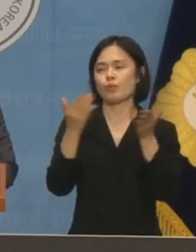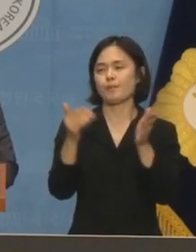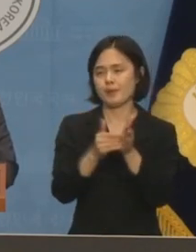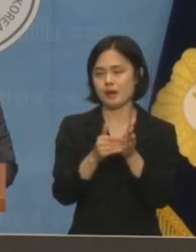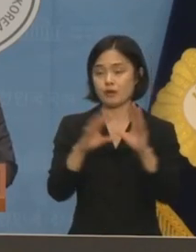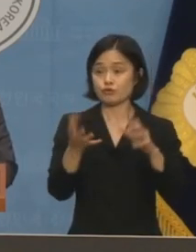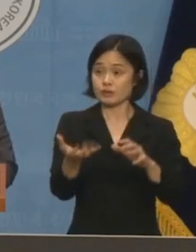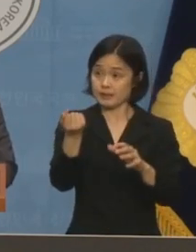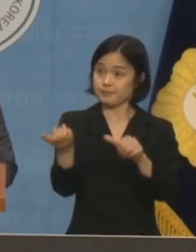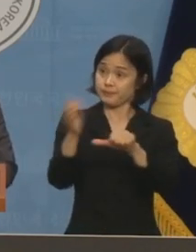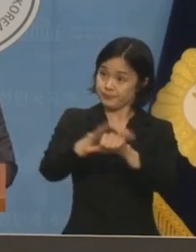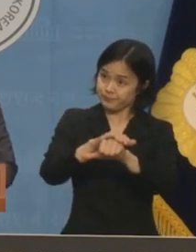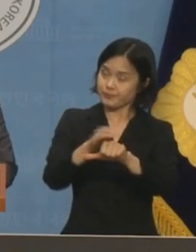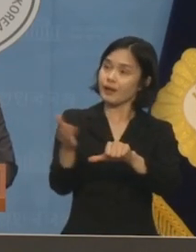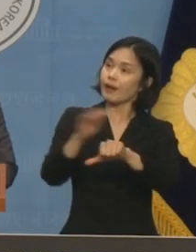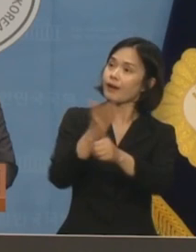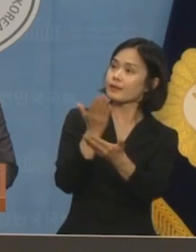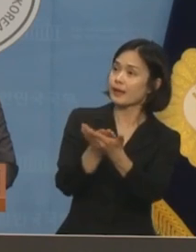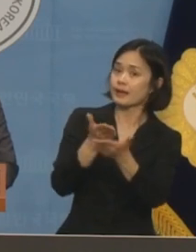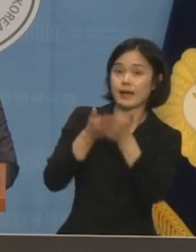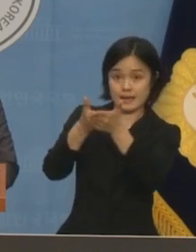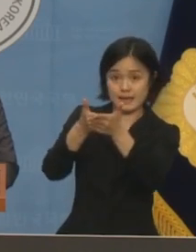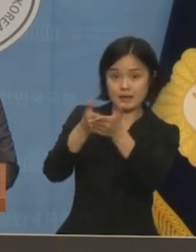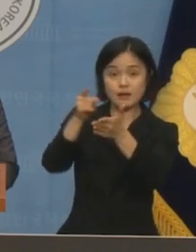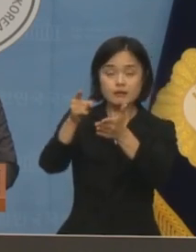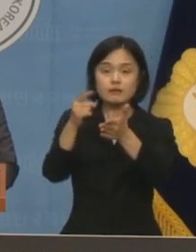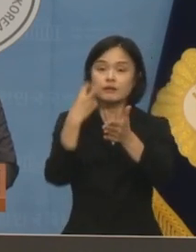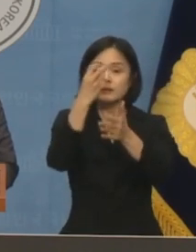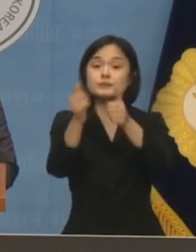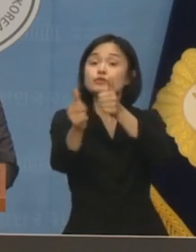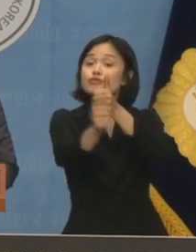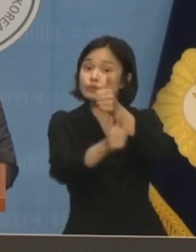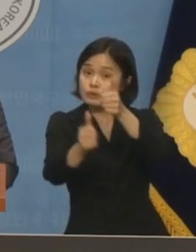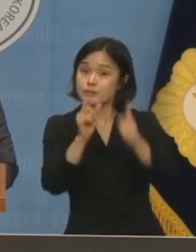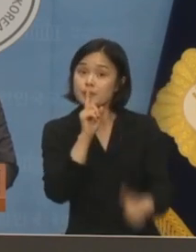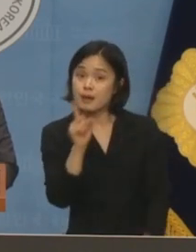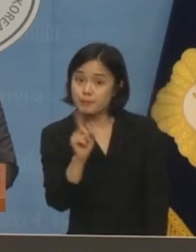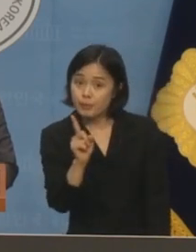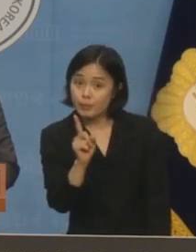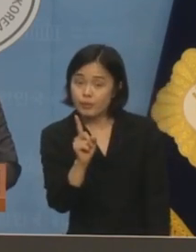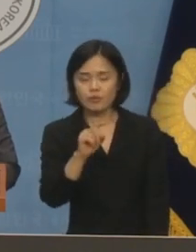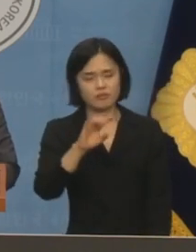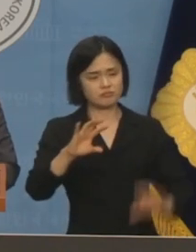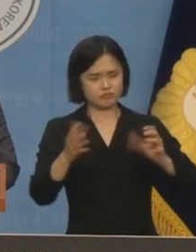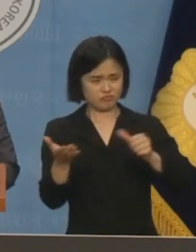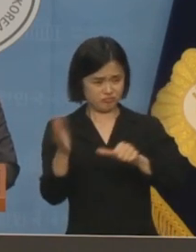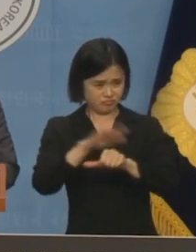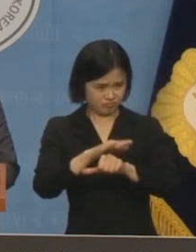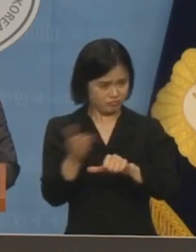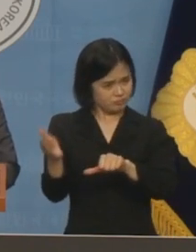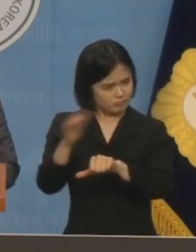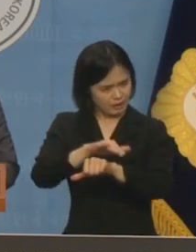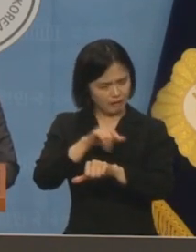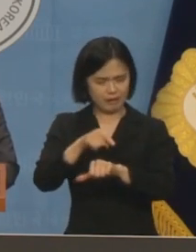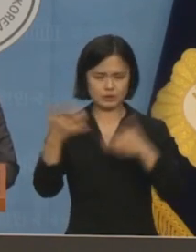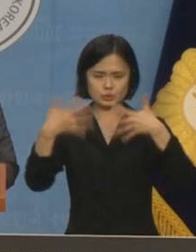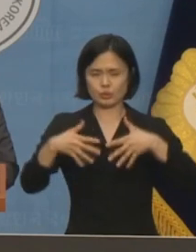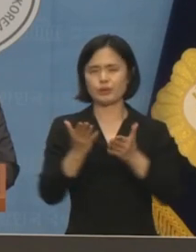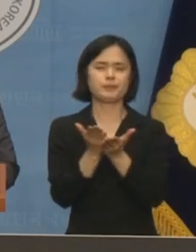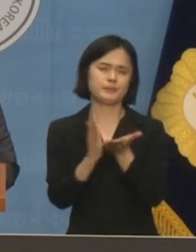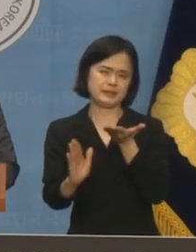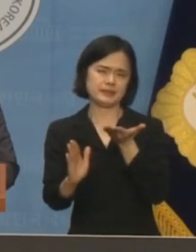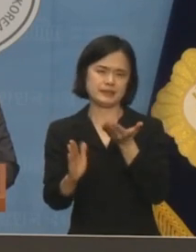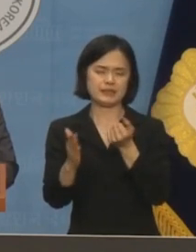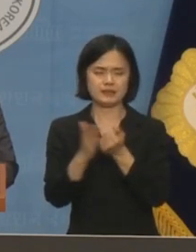국립묘지 안장대상 심의위원회는 국립묘지법상 비대상에 해당한다는 결과를 내리고 이를